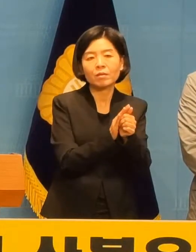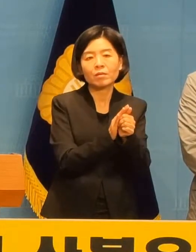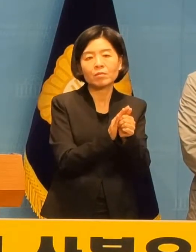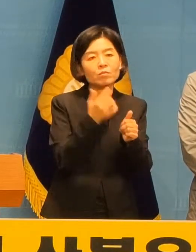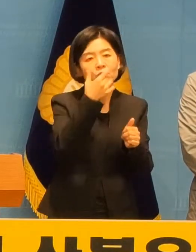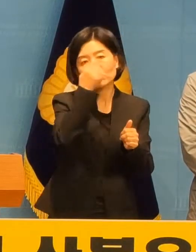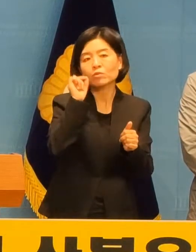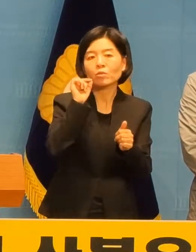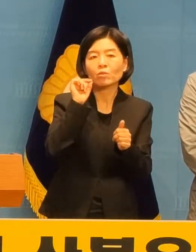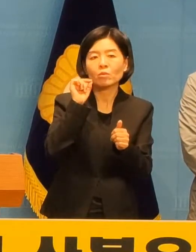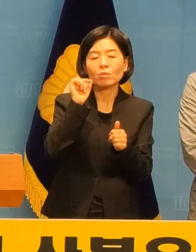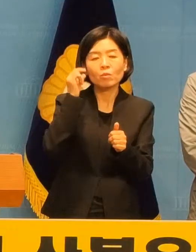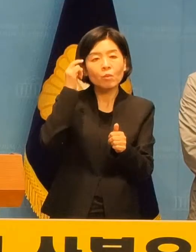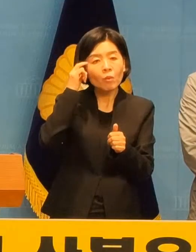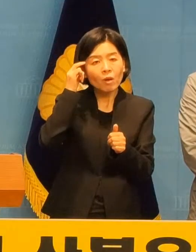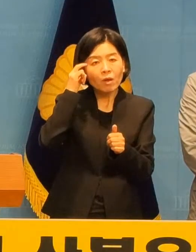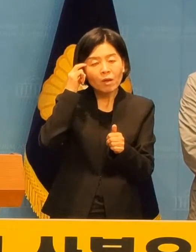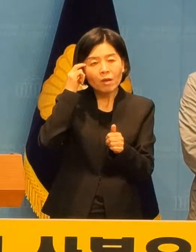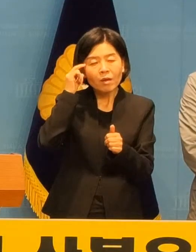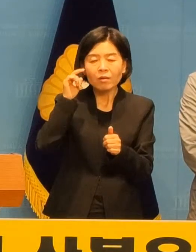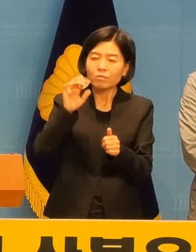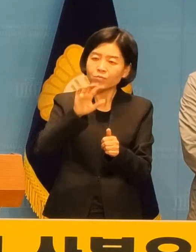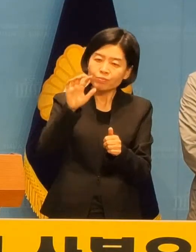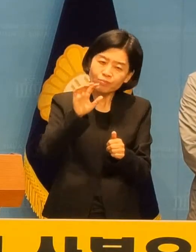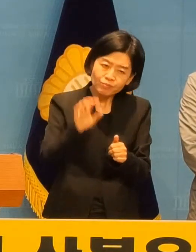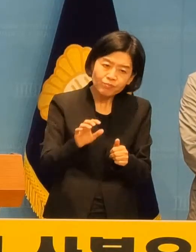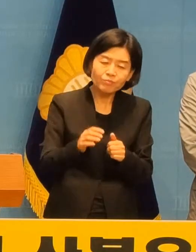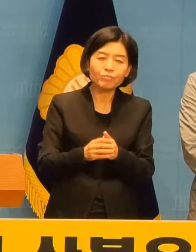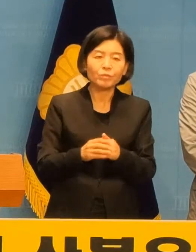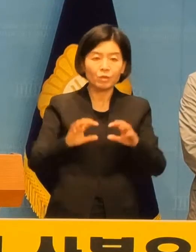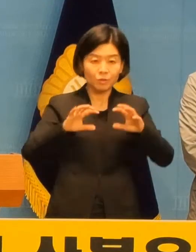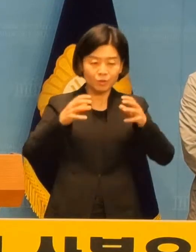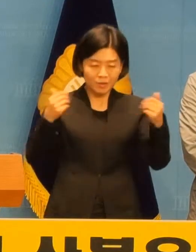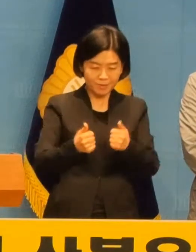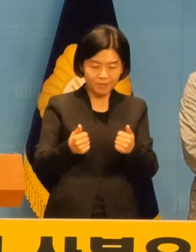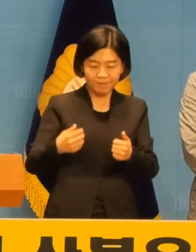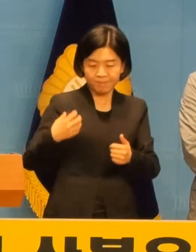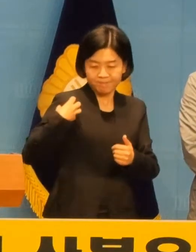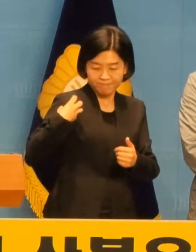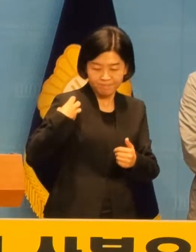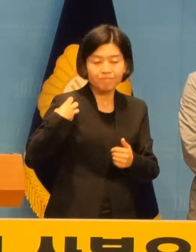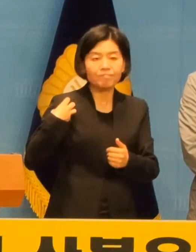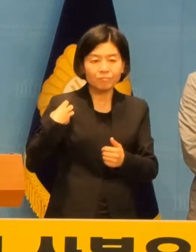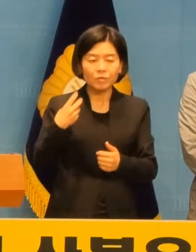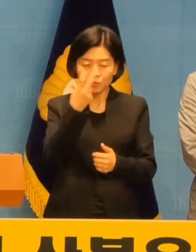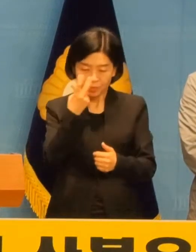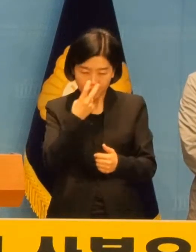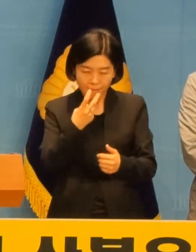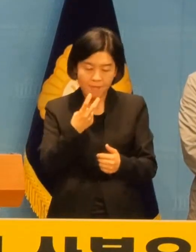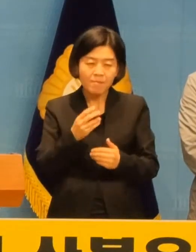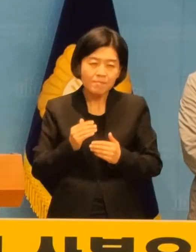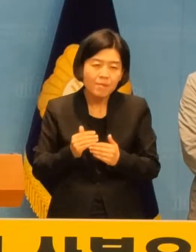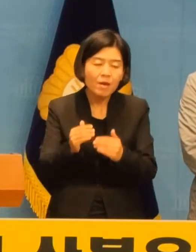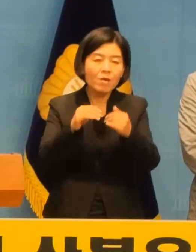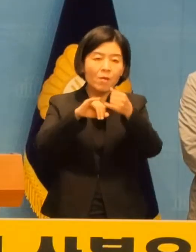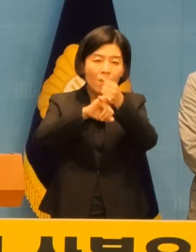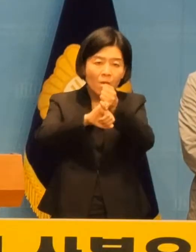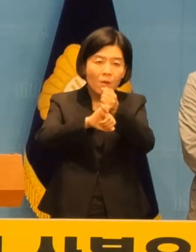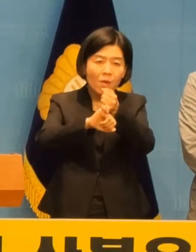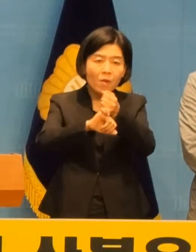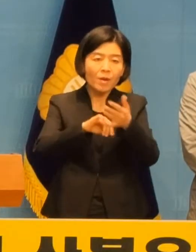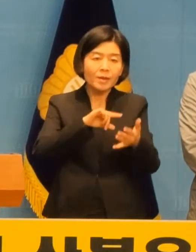대한 의구심들을 많이 가지고 있습니다. 국정조사가 조속하게 이루어질 수 있도록 오늘 서명